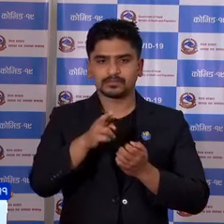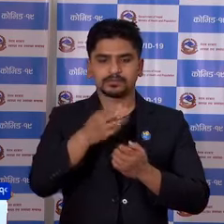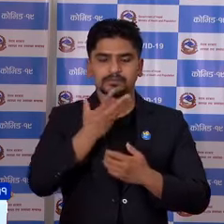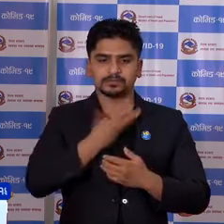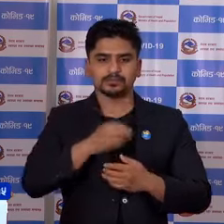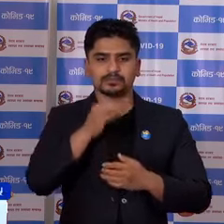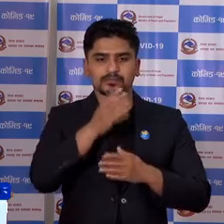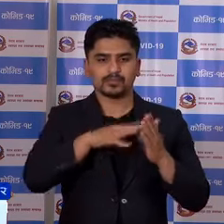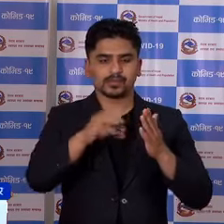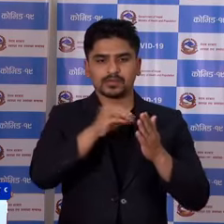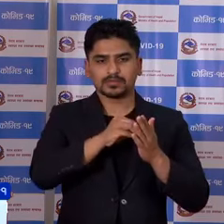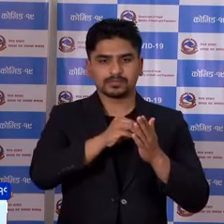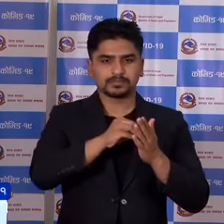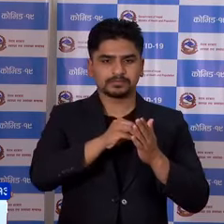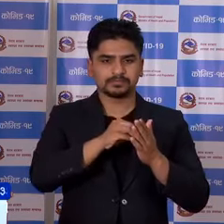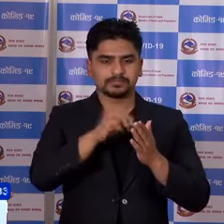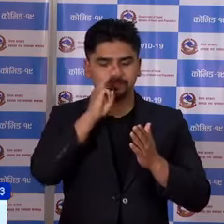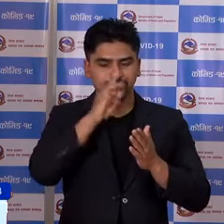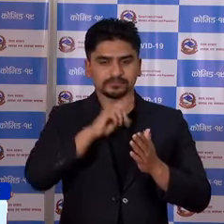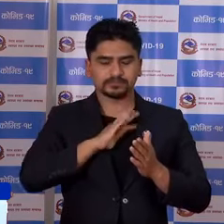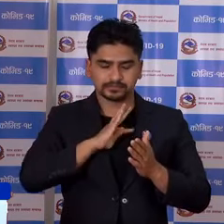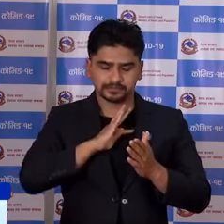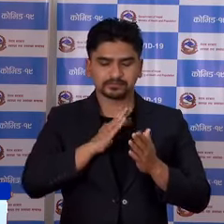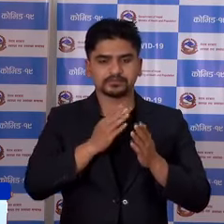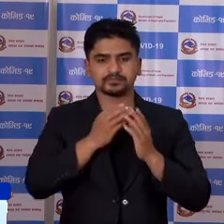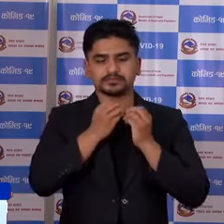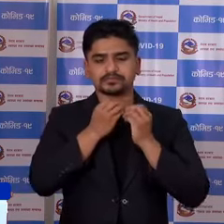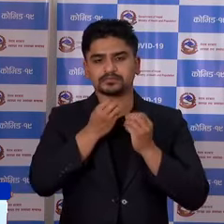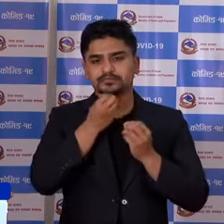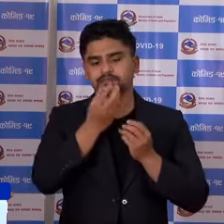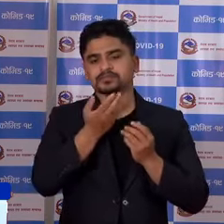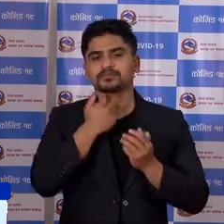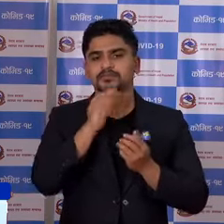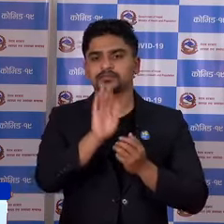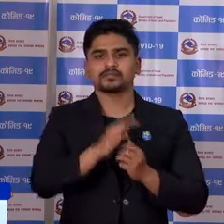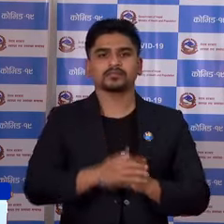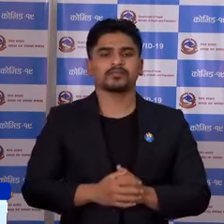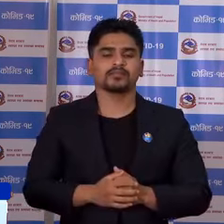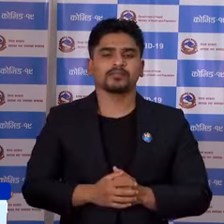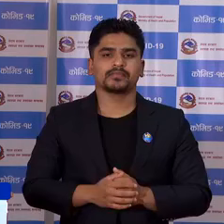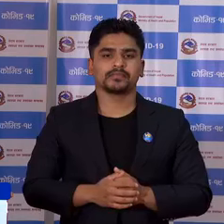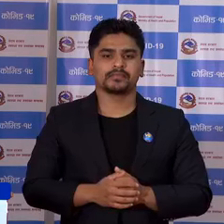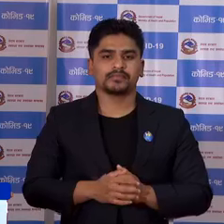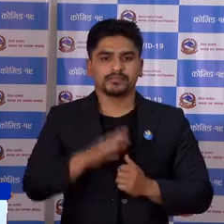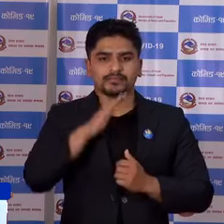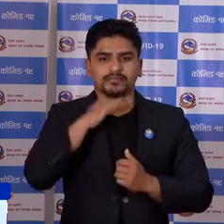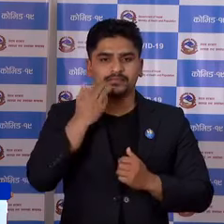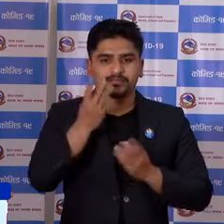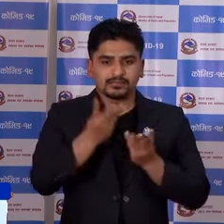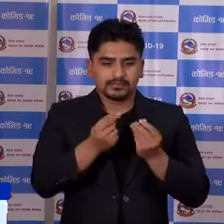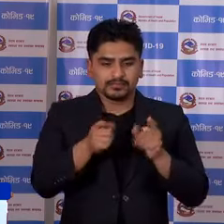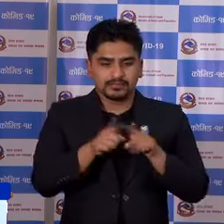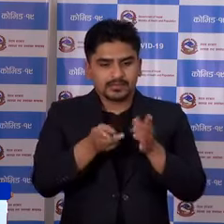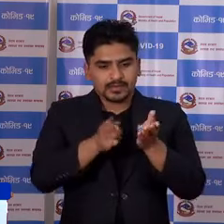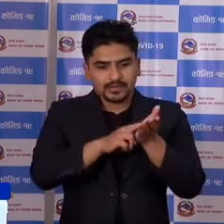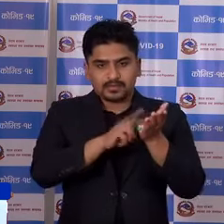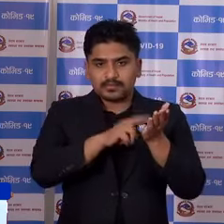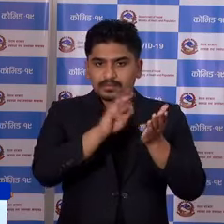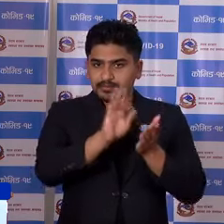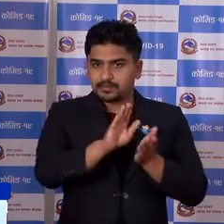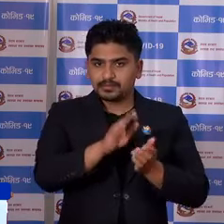शोकाकुल परिवारमा समवेदना प्रकट गर्दछौँ। मृत्युको संख्या पनि बढ्दै गएको